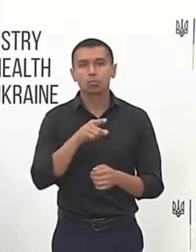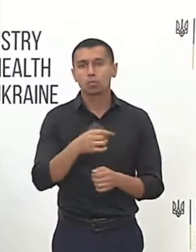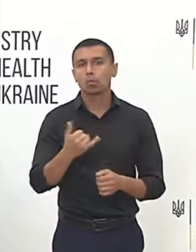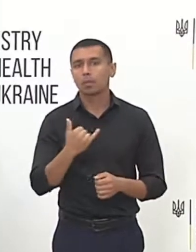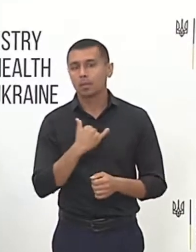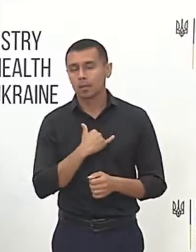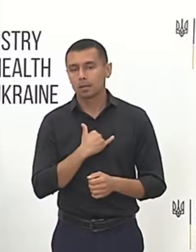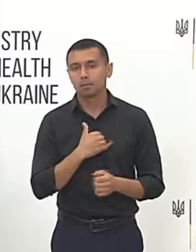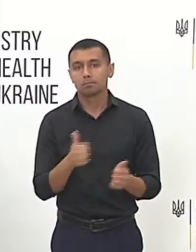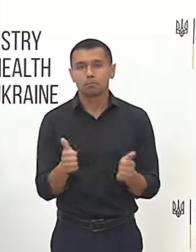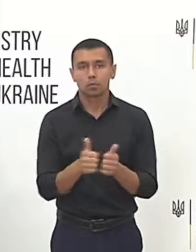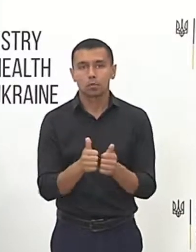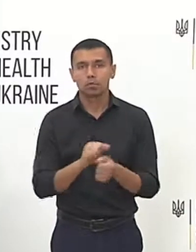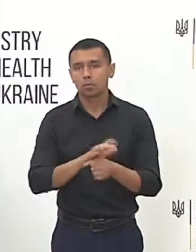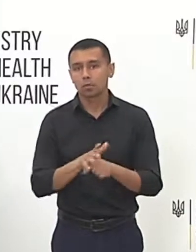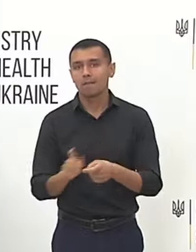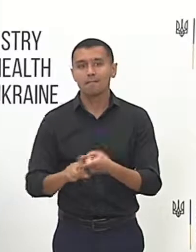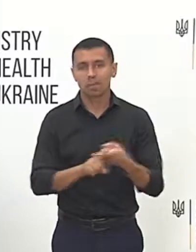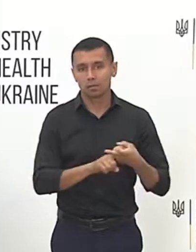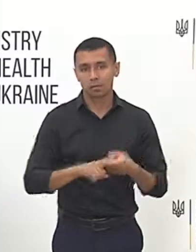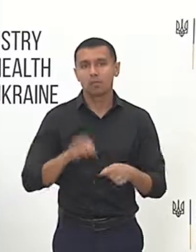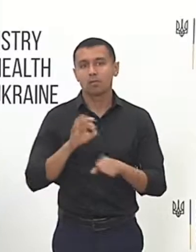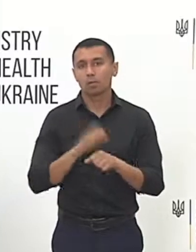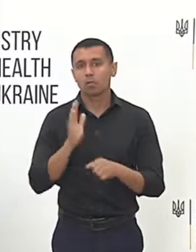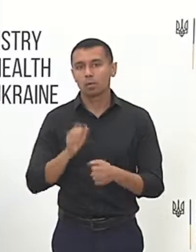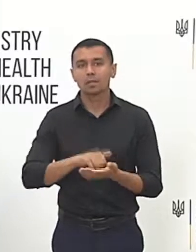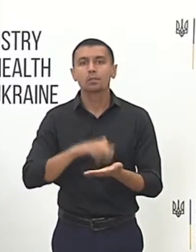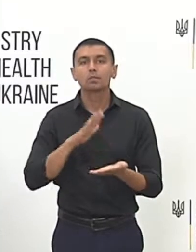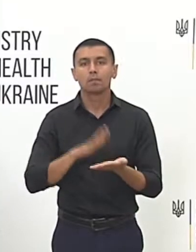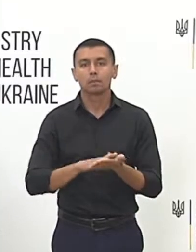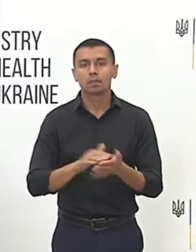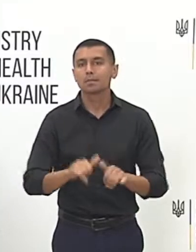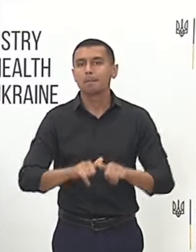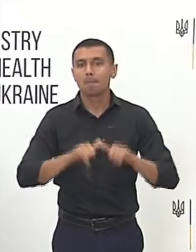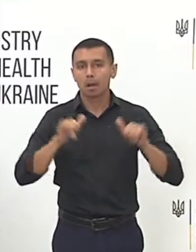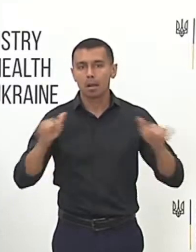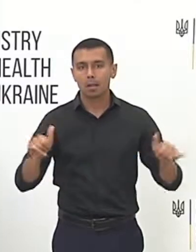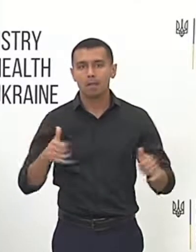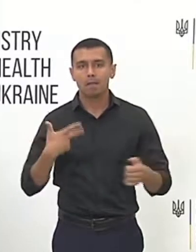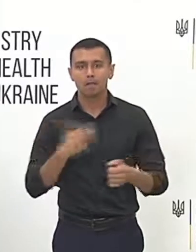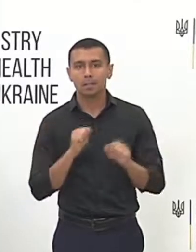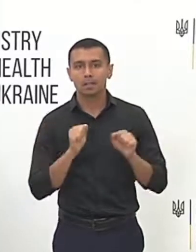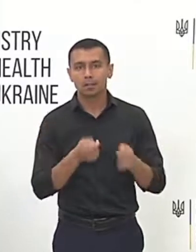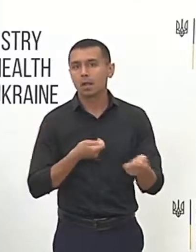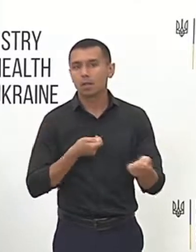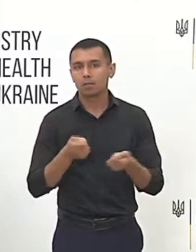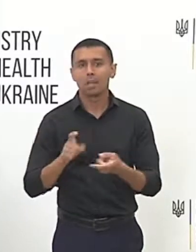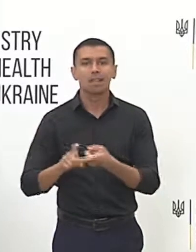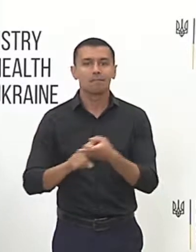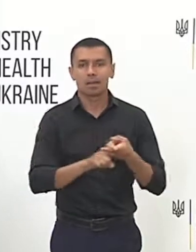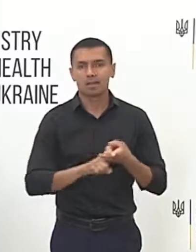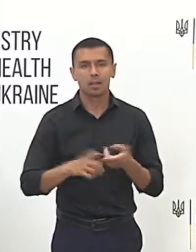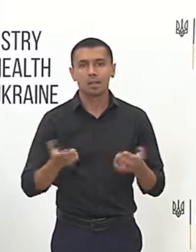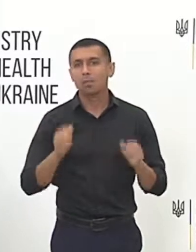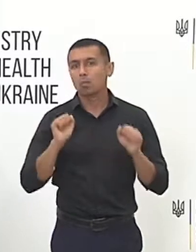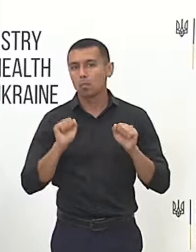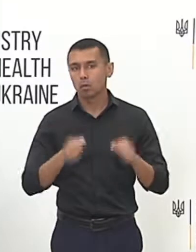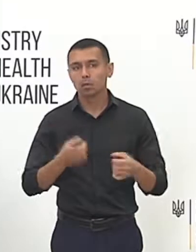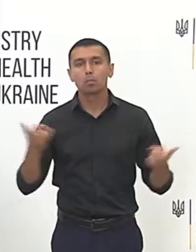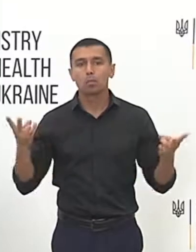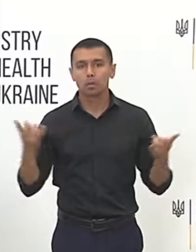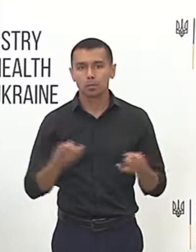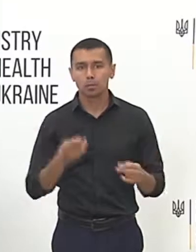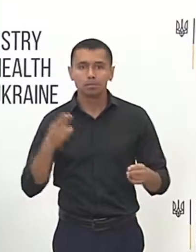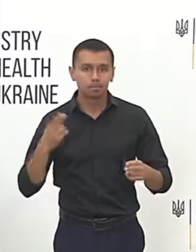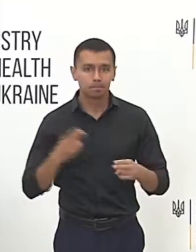нас поруч з коронавірусною хворобою будуть реєструватись спалахи вакцинокерованих інфекцій, яких можна і